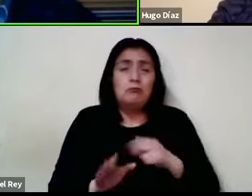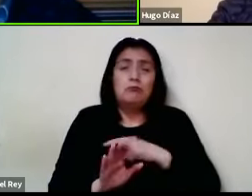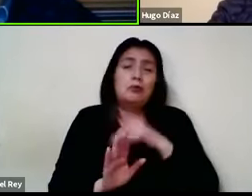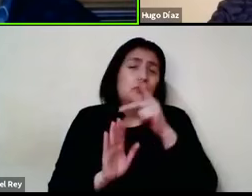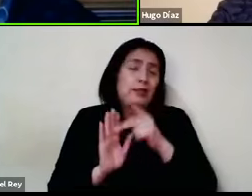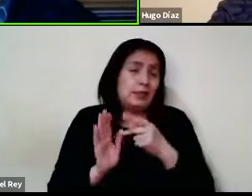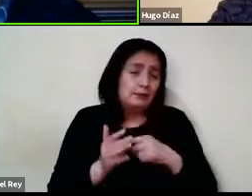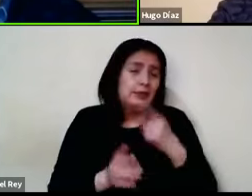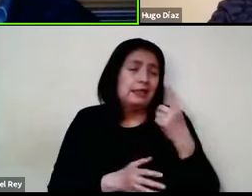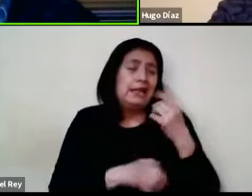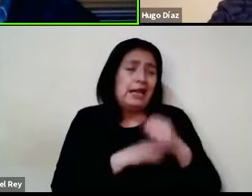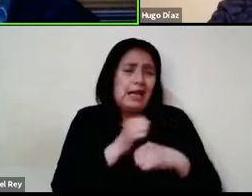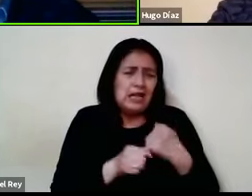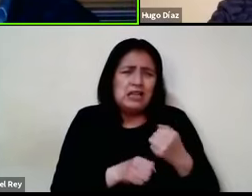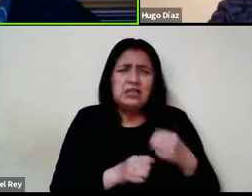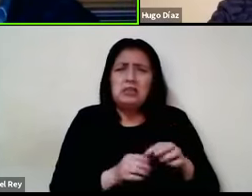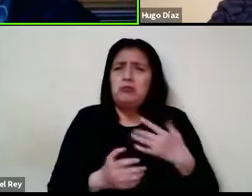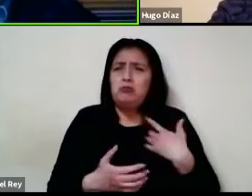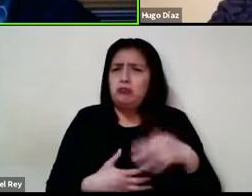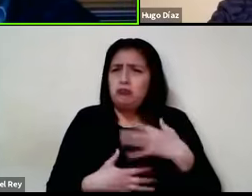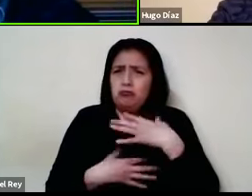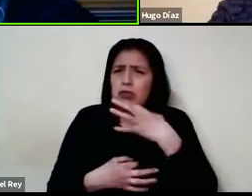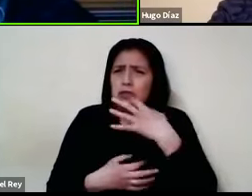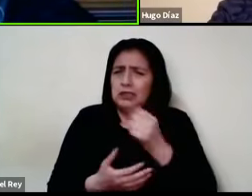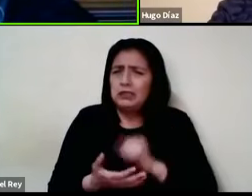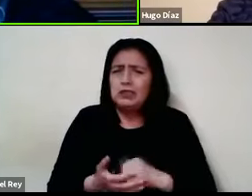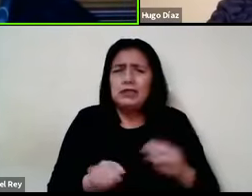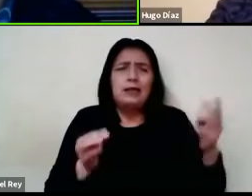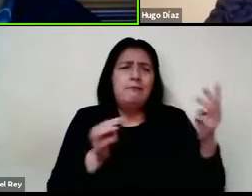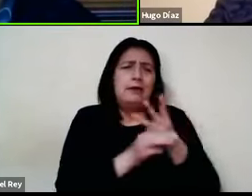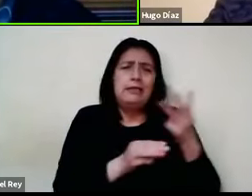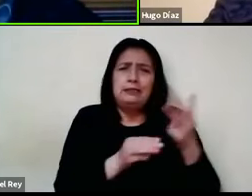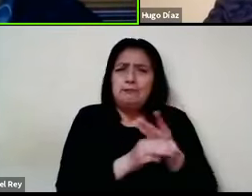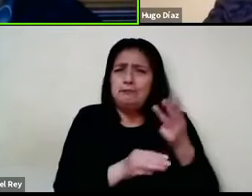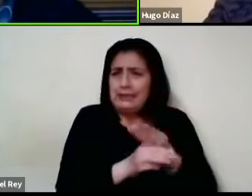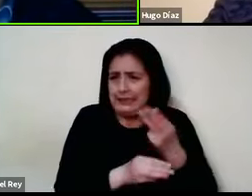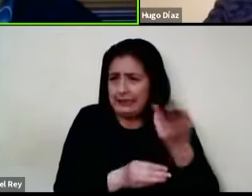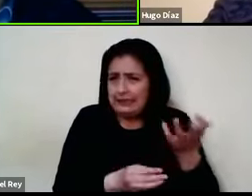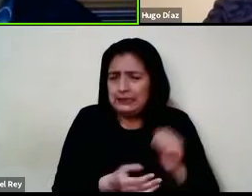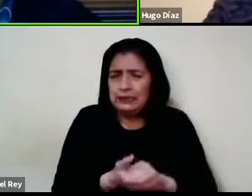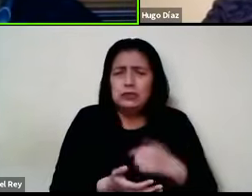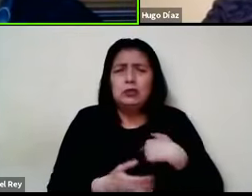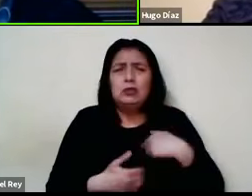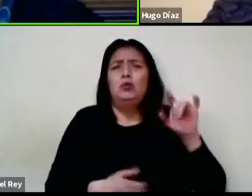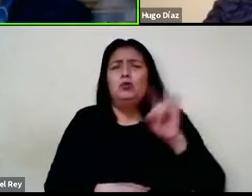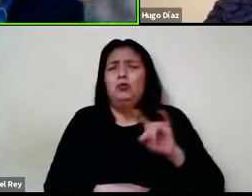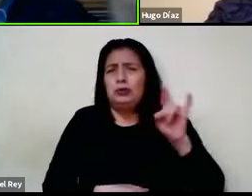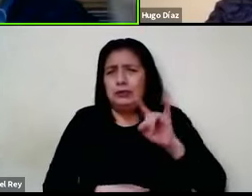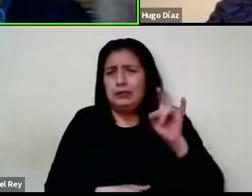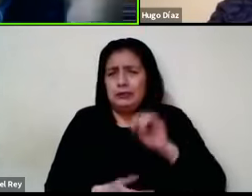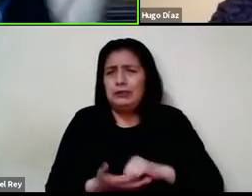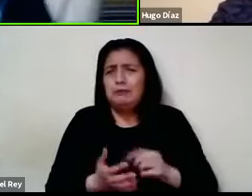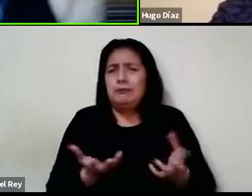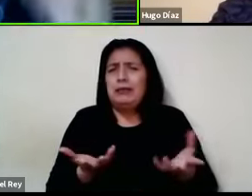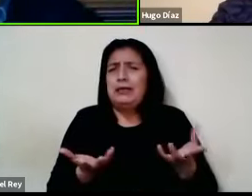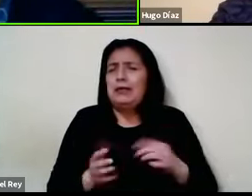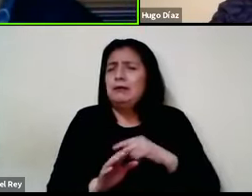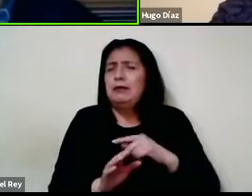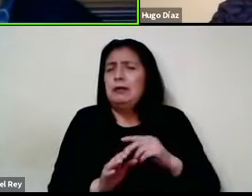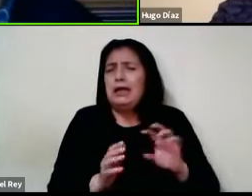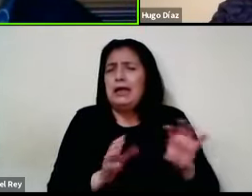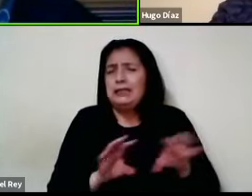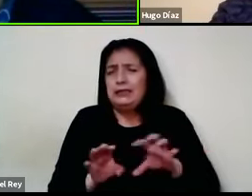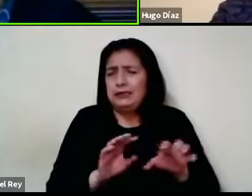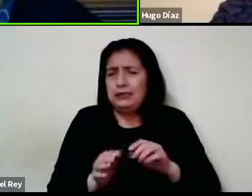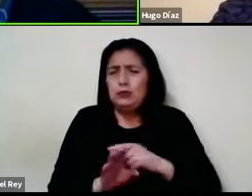al año salen programas interesantes, la matemática, si la utilizas para la programación, terminas